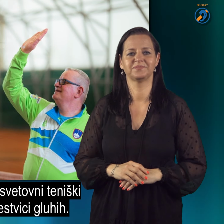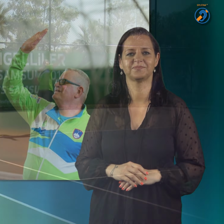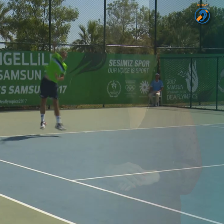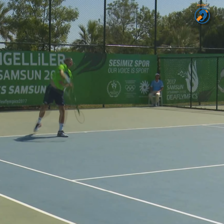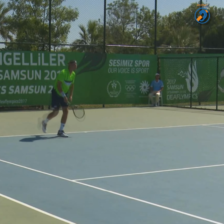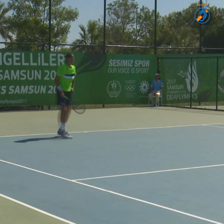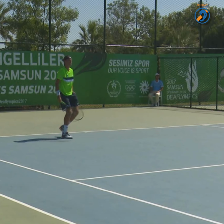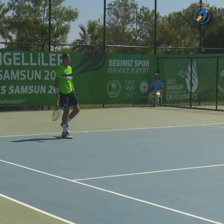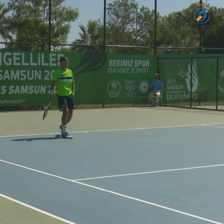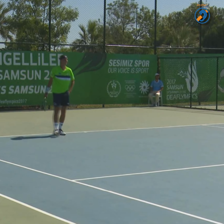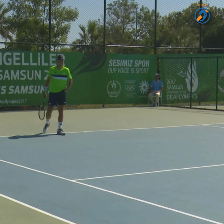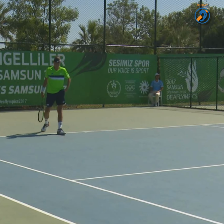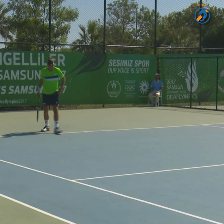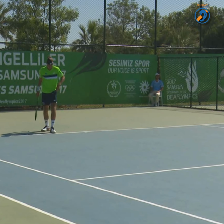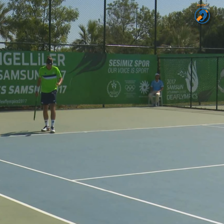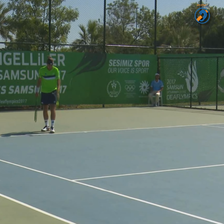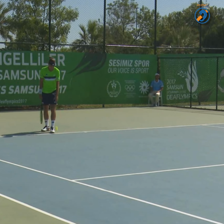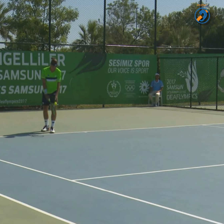gluhih.